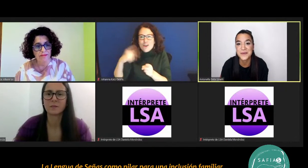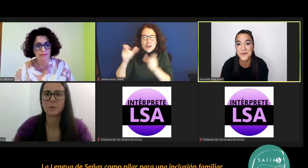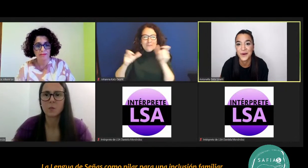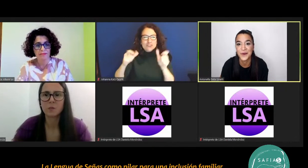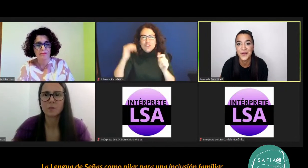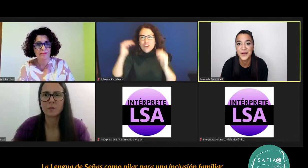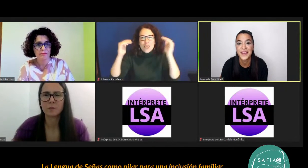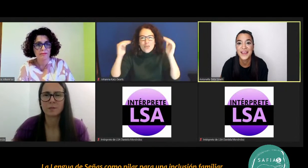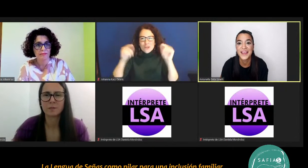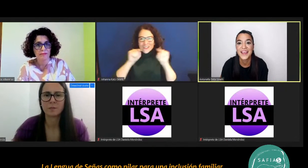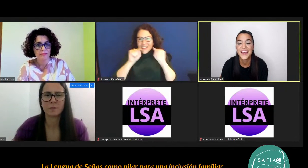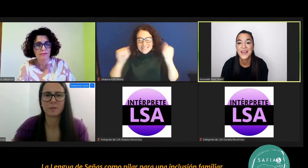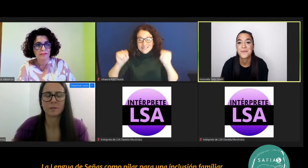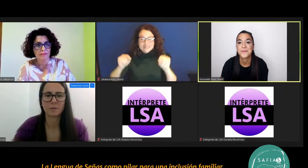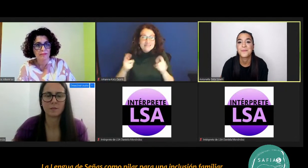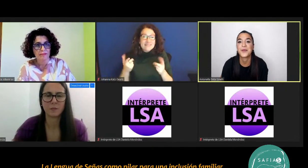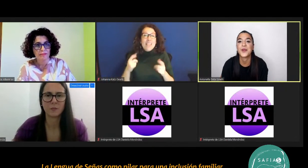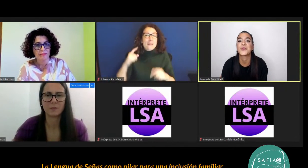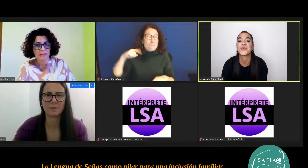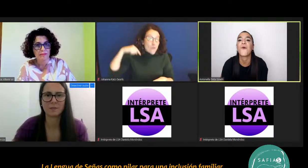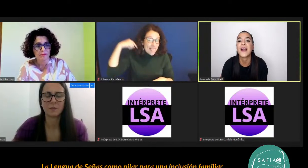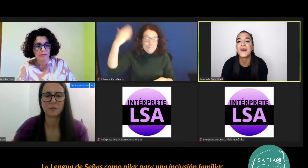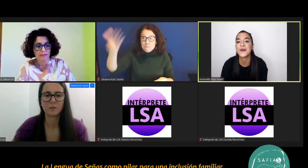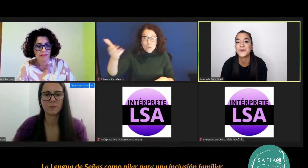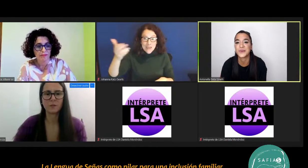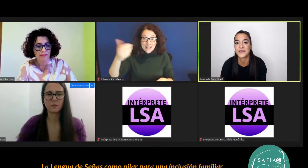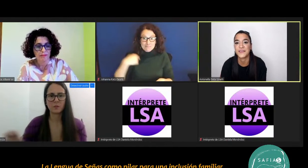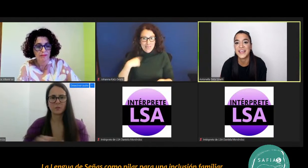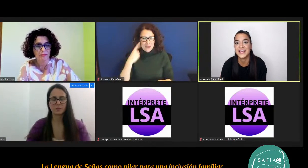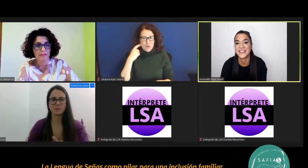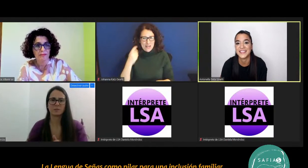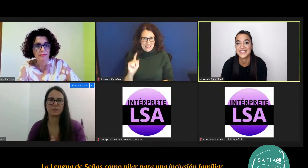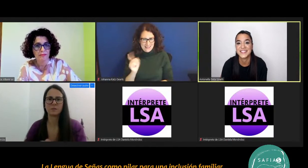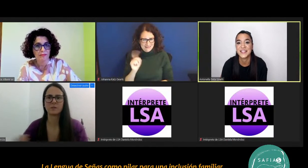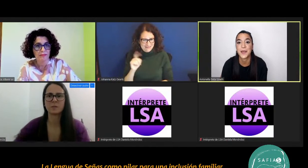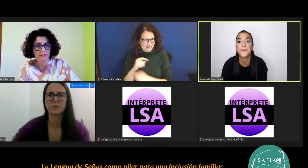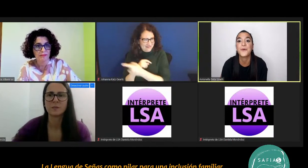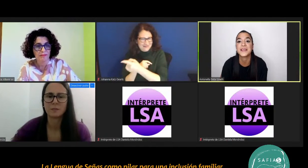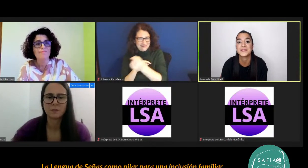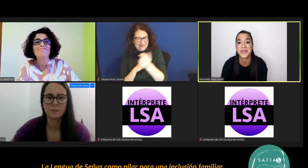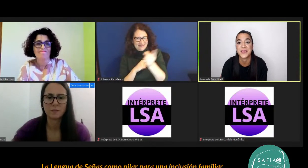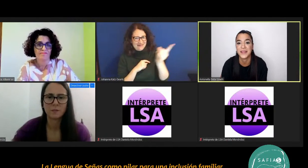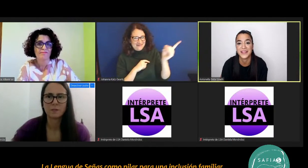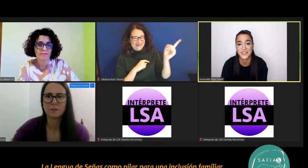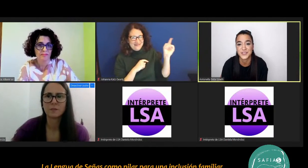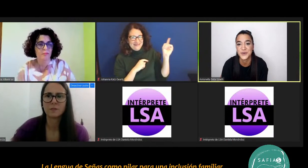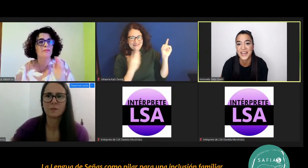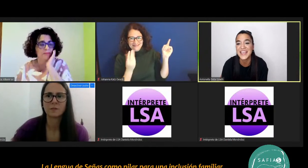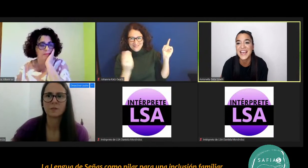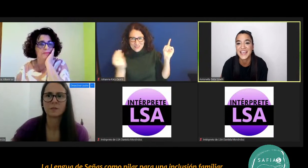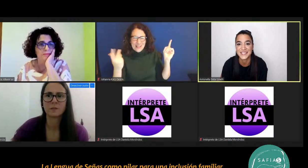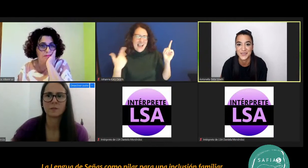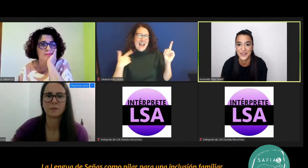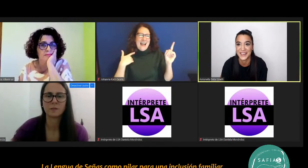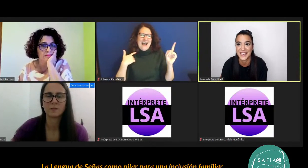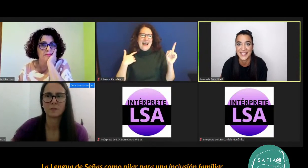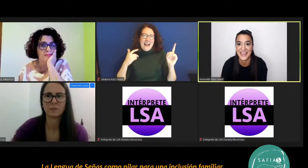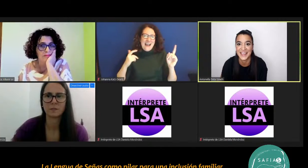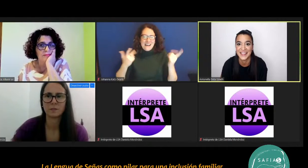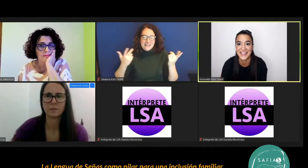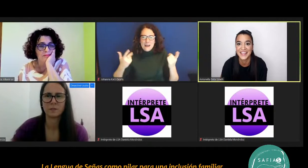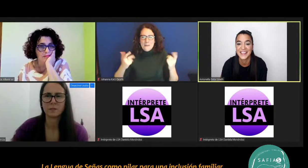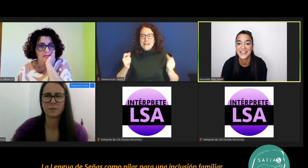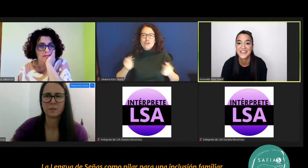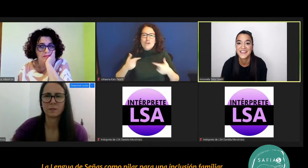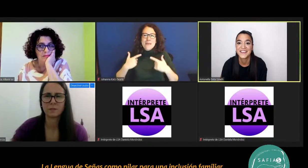de lo mismo, pero porque buscaba adultos referentes. Después me di cuenta que yo no quería eso en